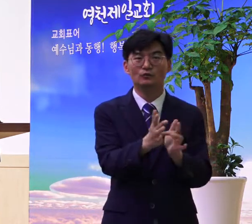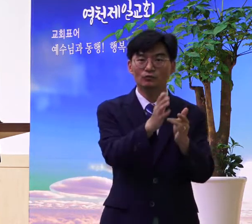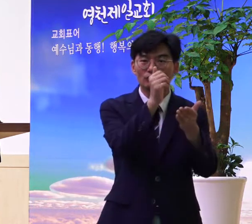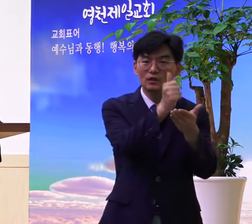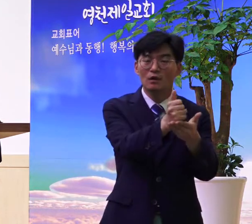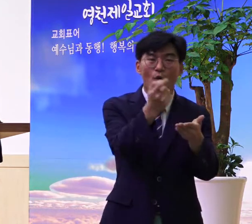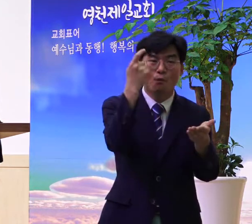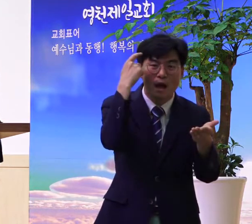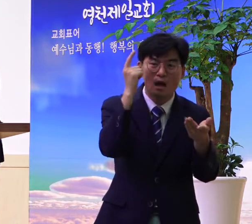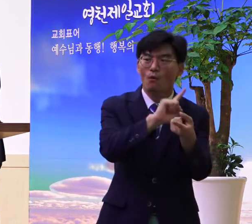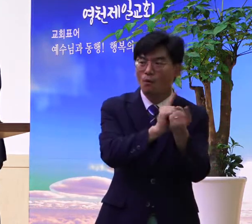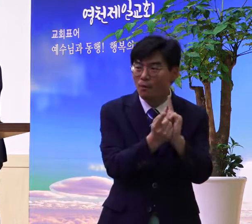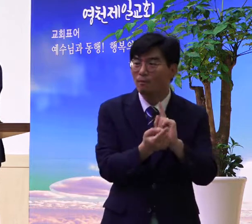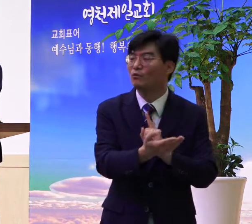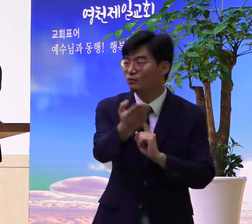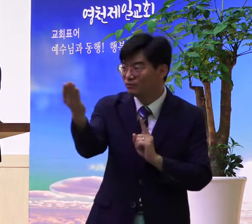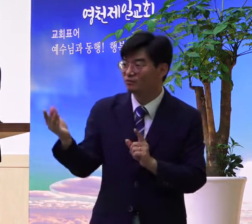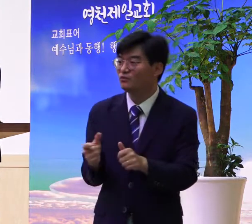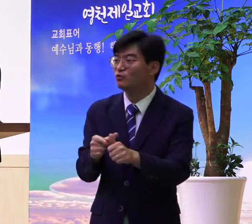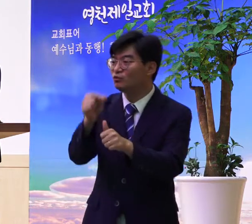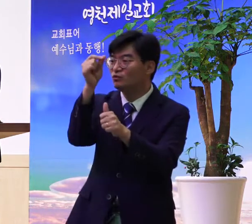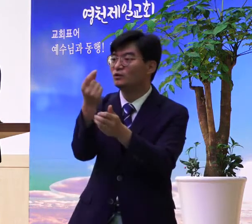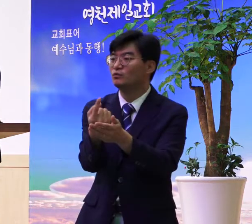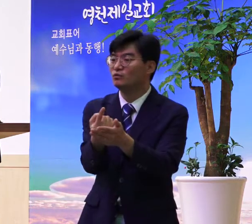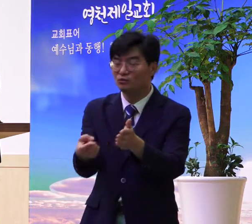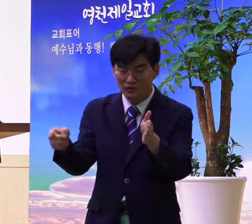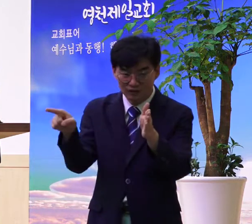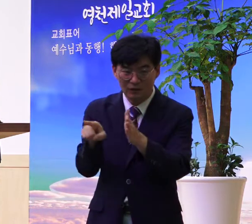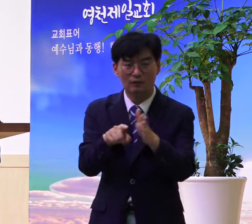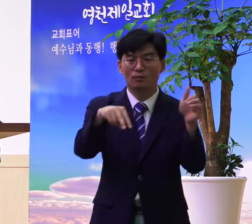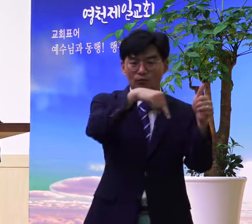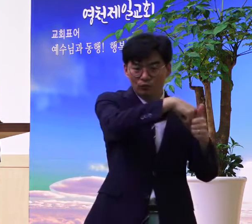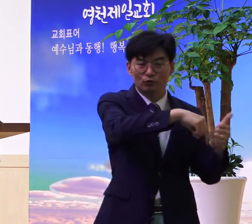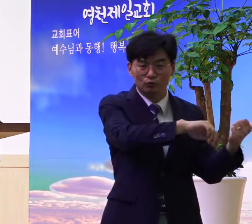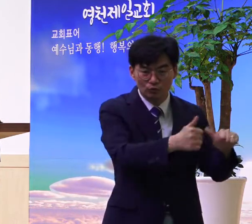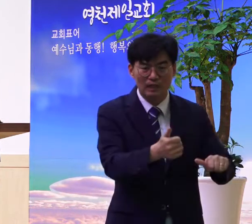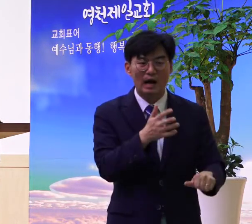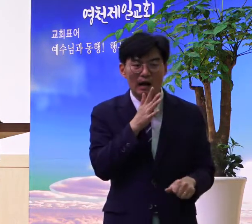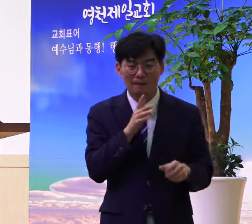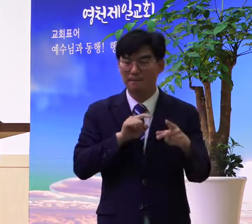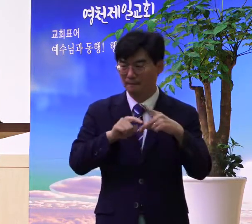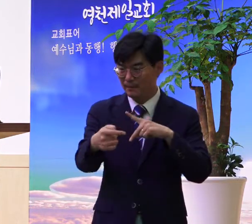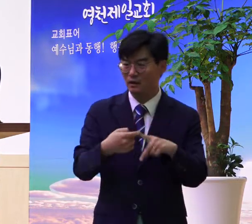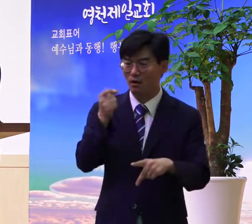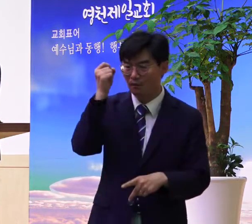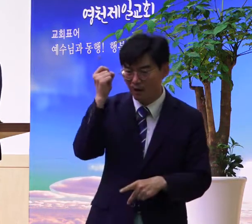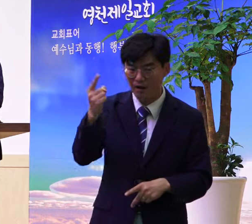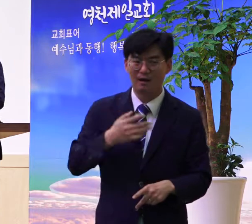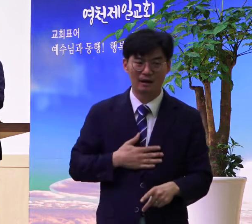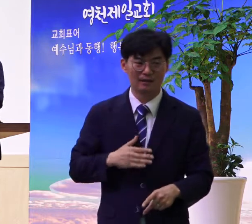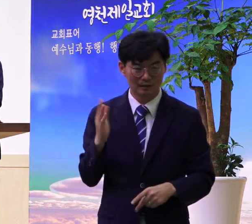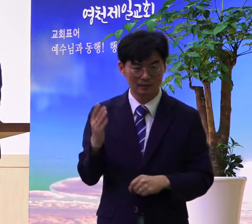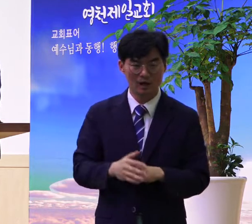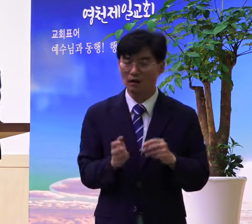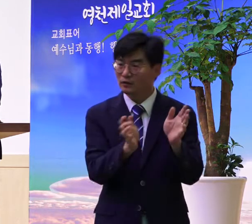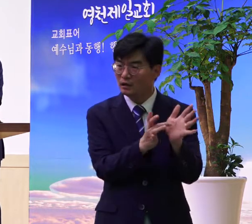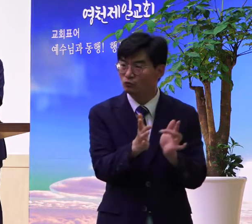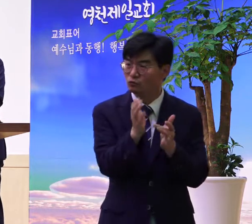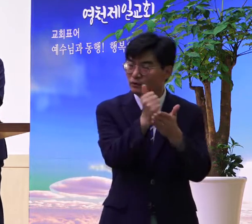하는 것을 바울이 깨달은 것입니다. 예수님이 십자가에서 나를 위해서 제물이 되어 죽으셨다고 하는 그 십자가